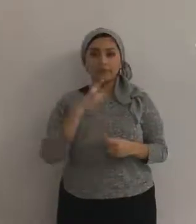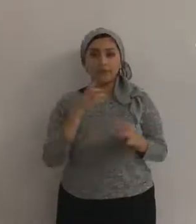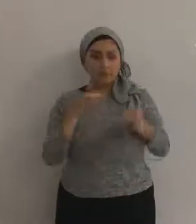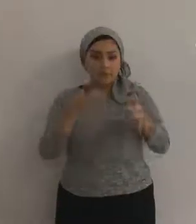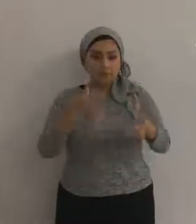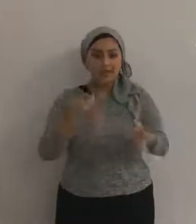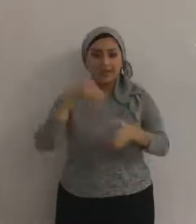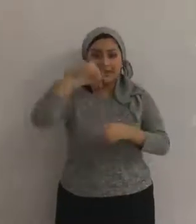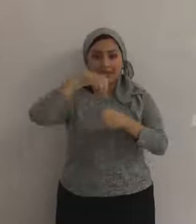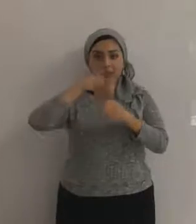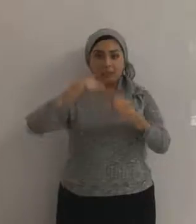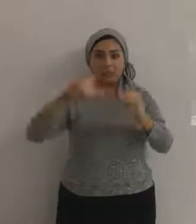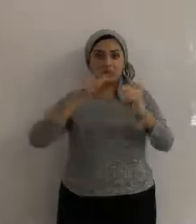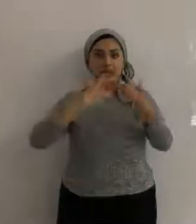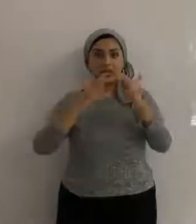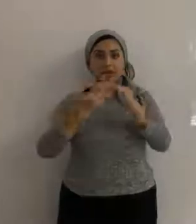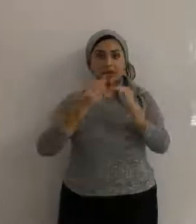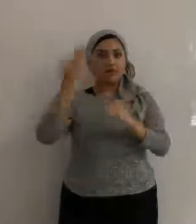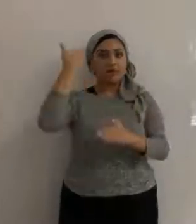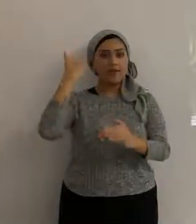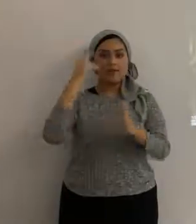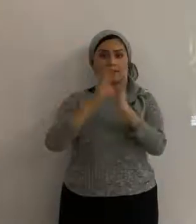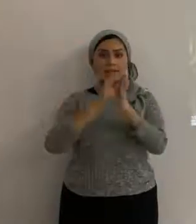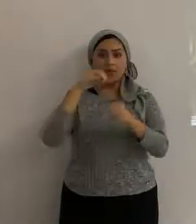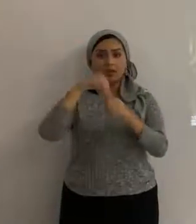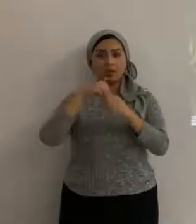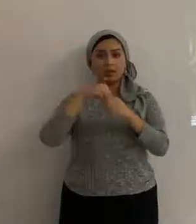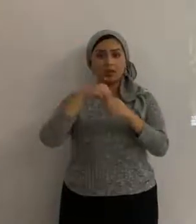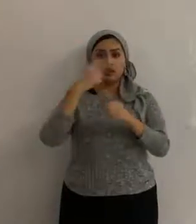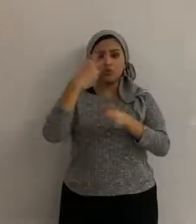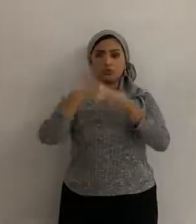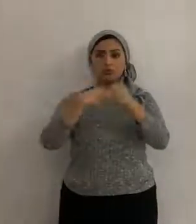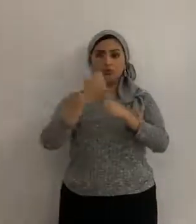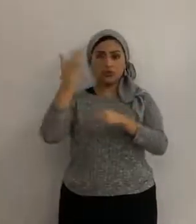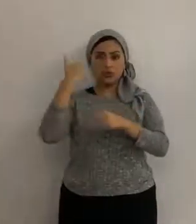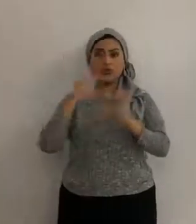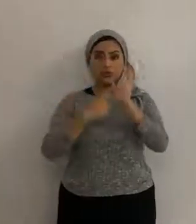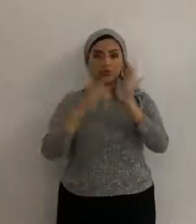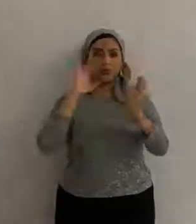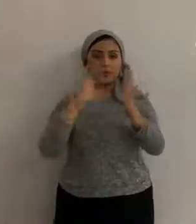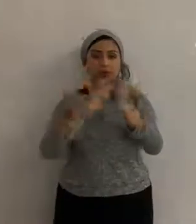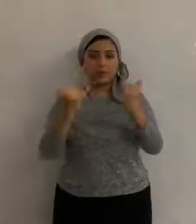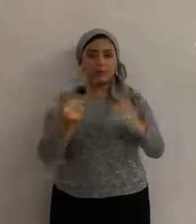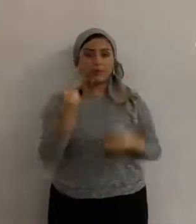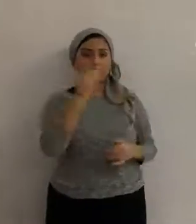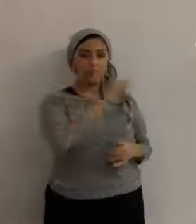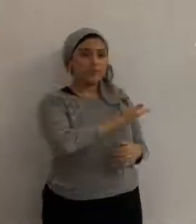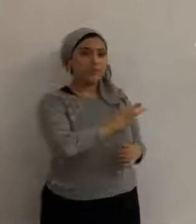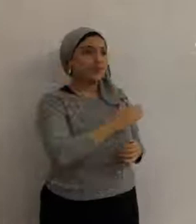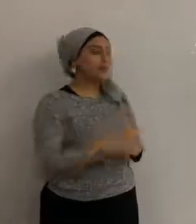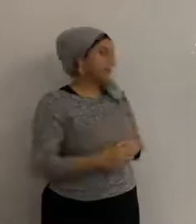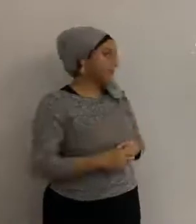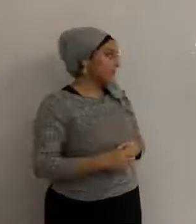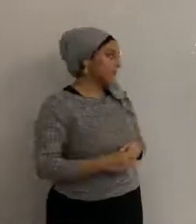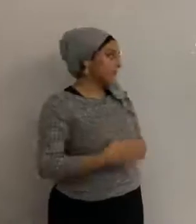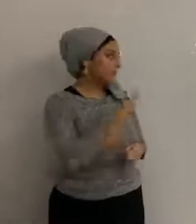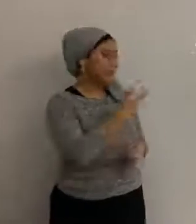Fue un video que también subí hace 2 años. Abominación en Jerusalén. Vemos las diapositivas. Esta es la explanada como actualmente